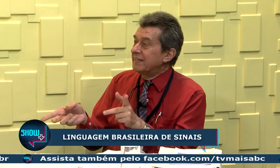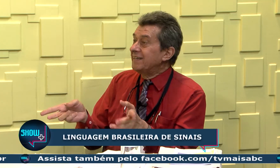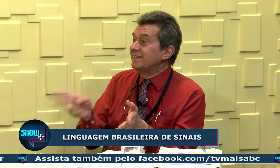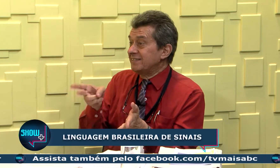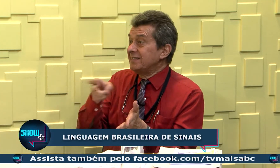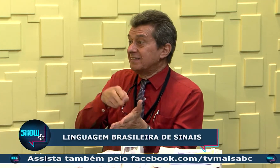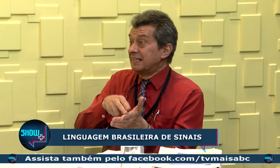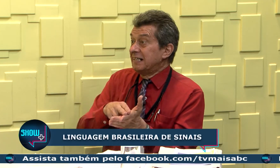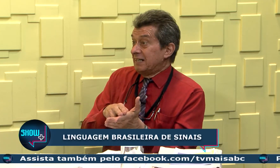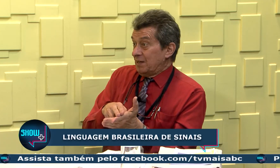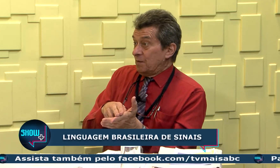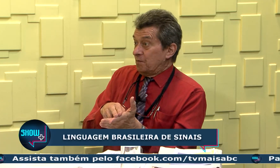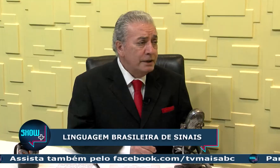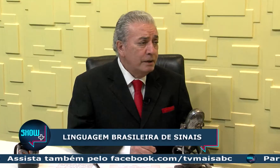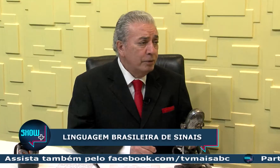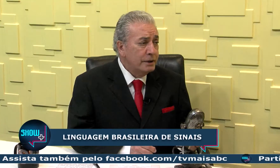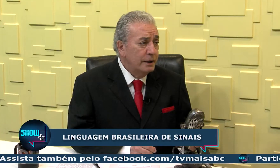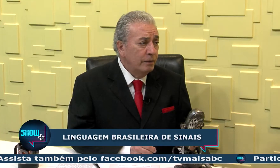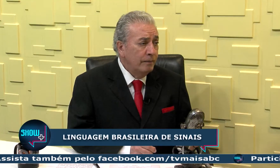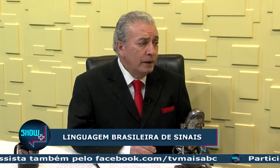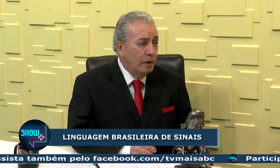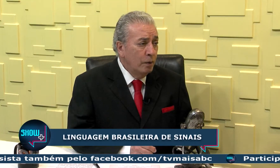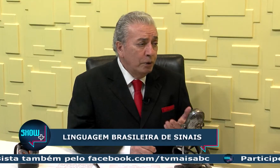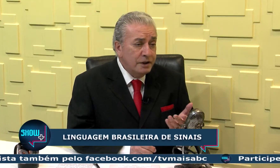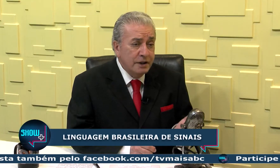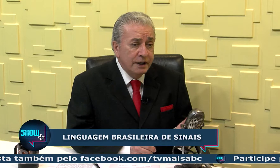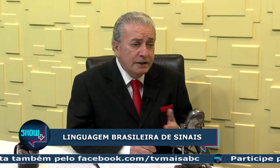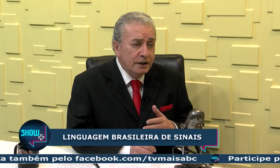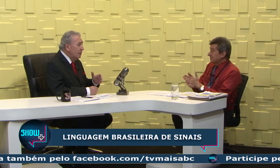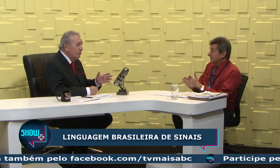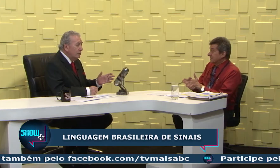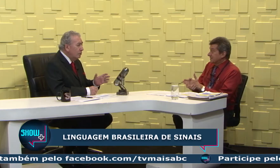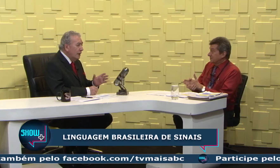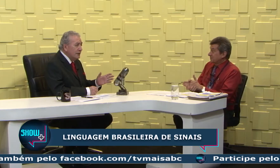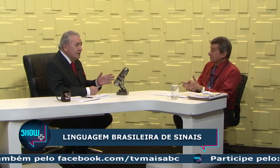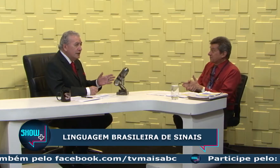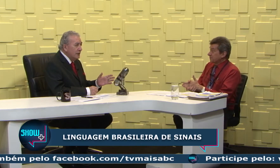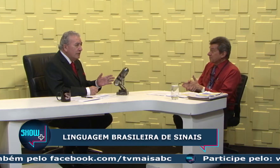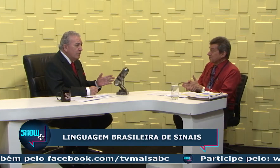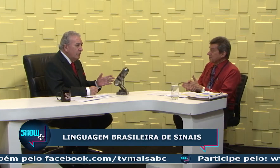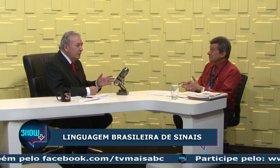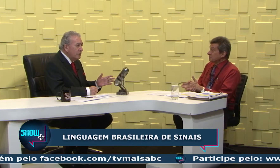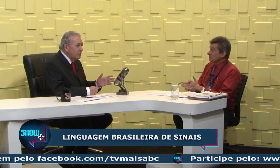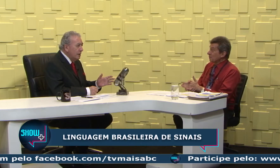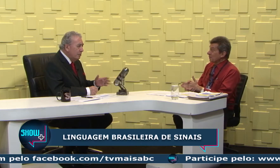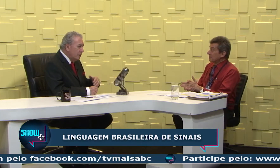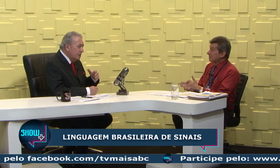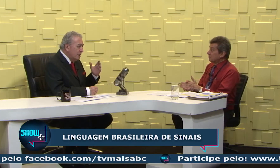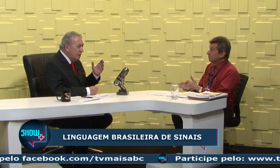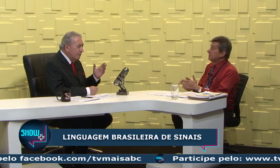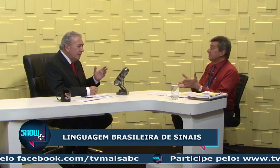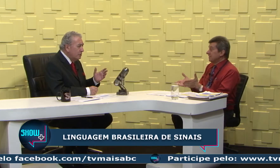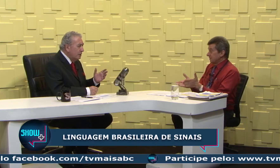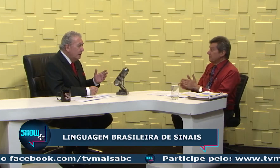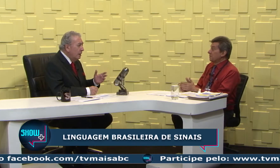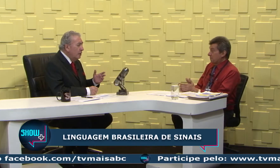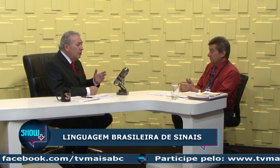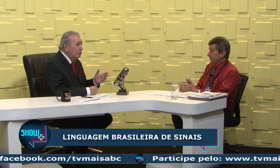o famoso pois sim pois não o pois se quer dizer que num sim eu não vou fazer depois 54 mil pois